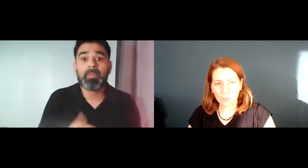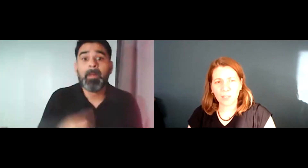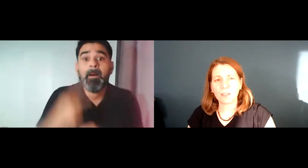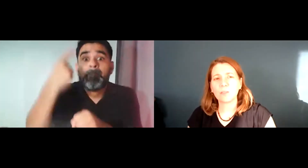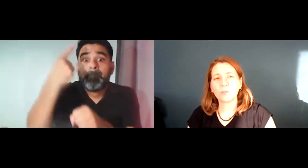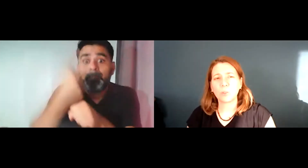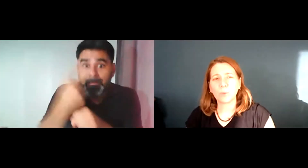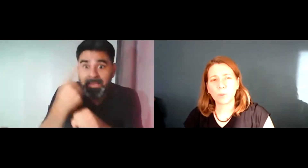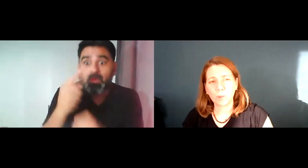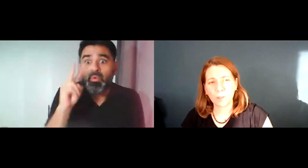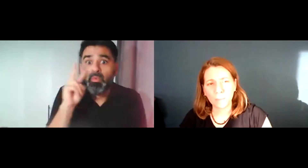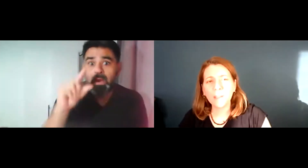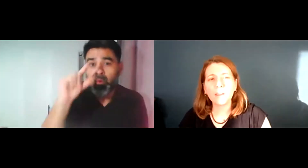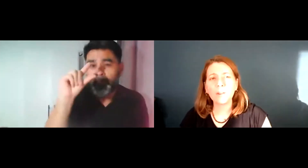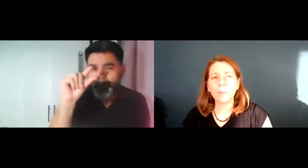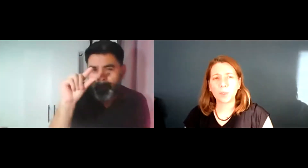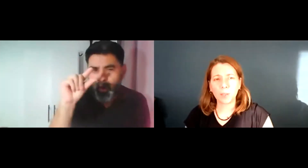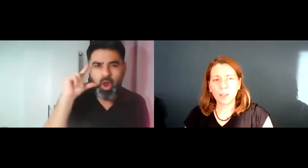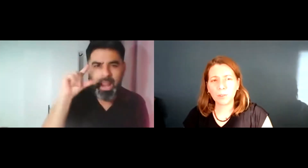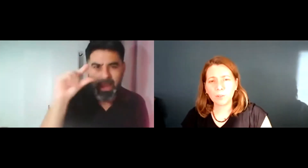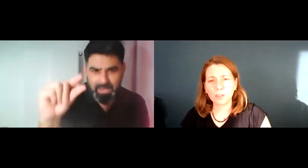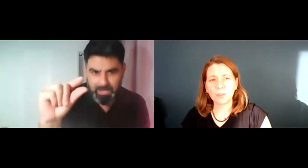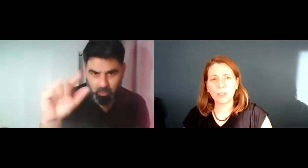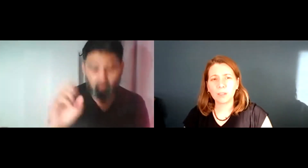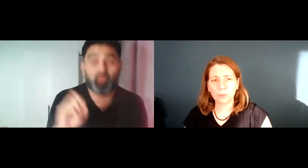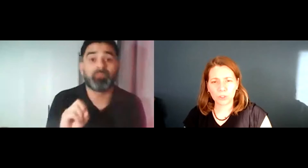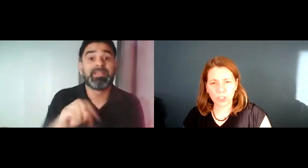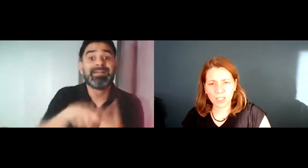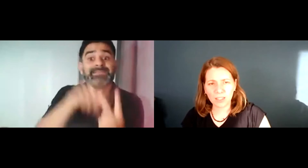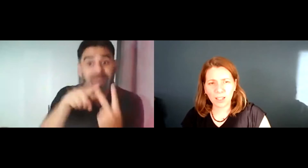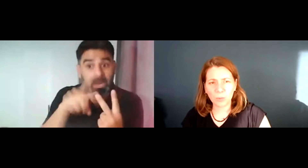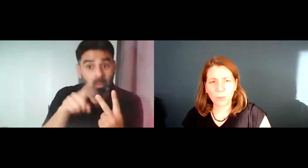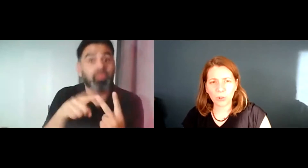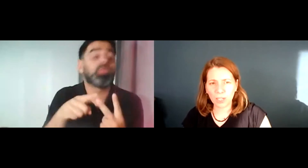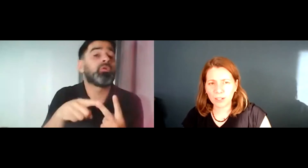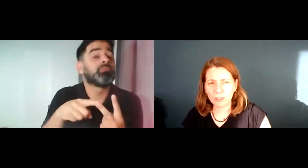También. Te veo, primero te vi chiquita y un poco lejos.